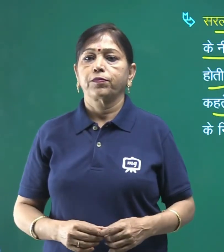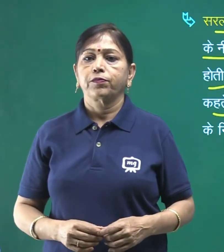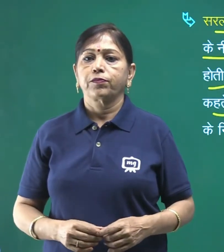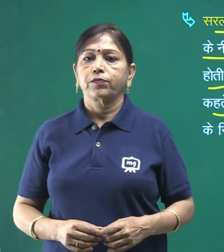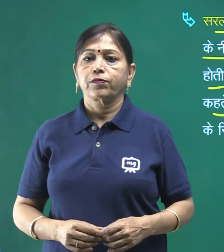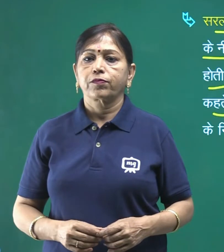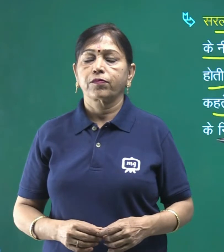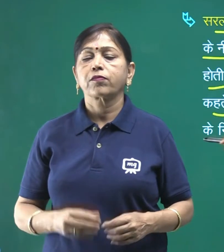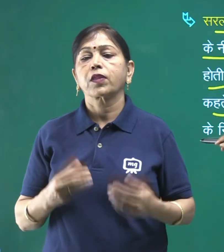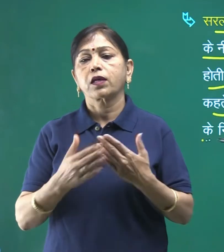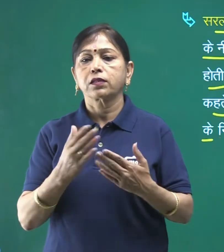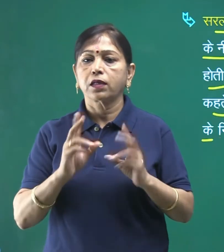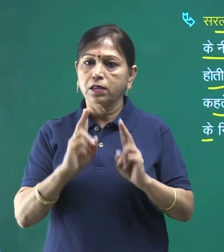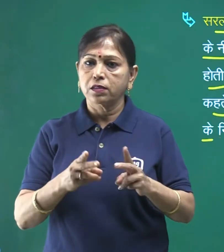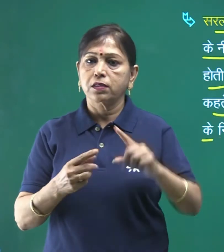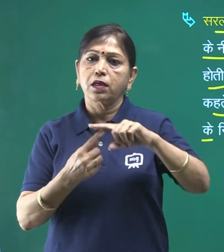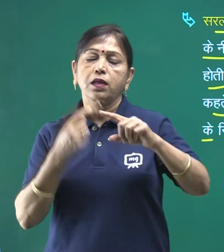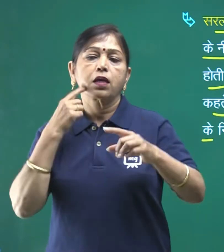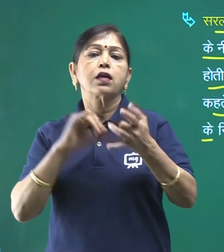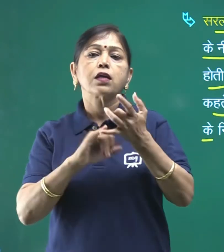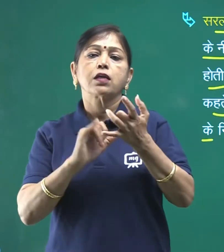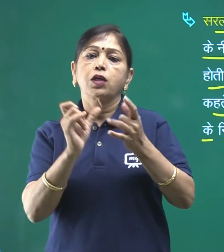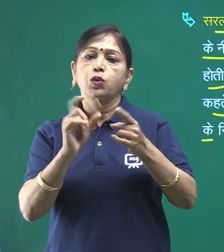सरल स्थायी ऊतकों के